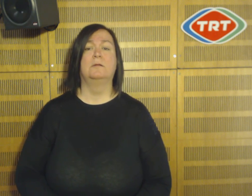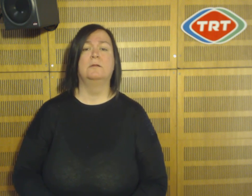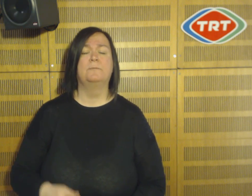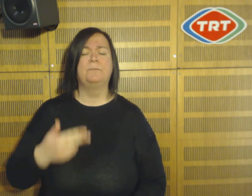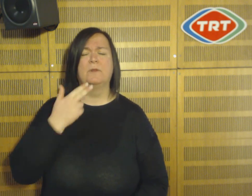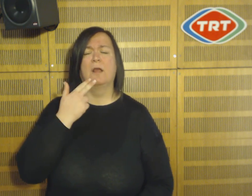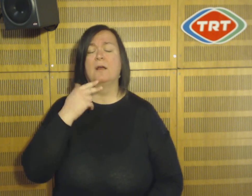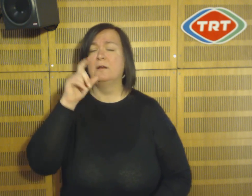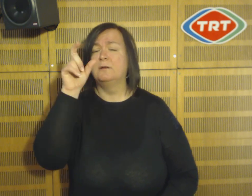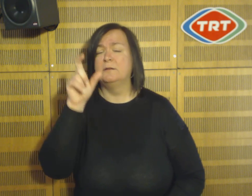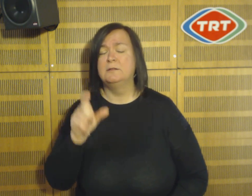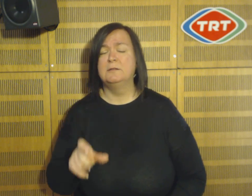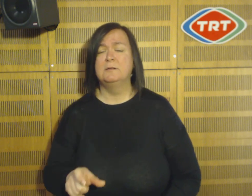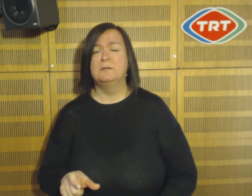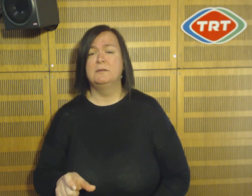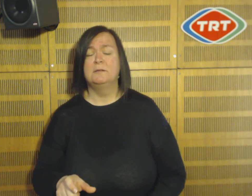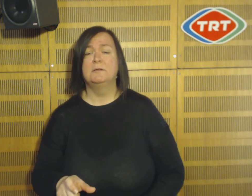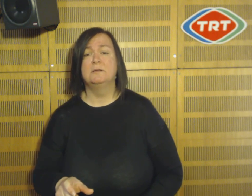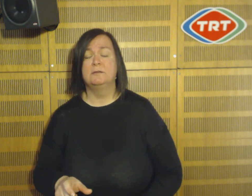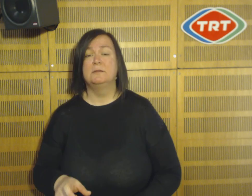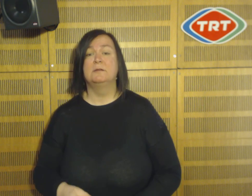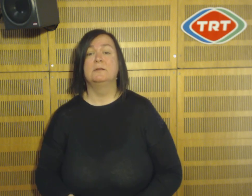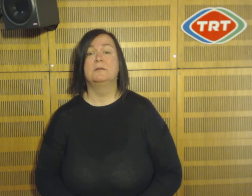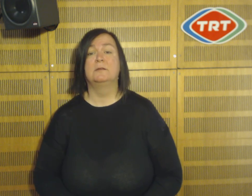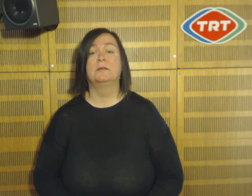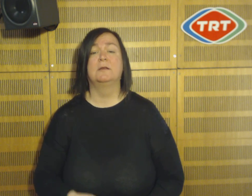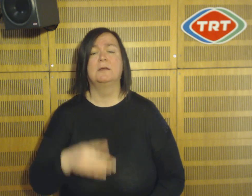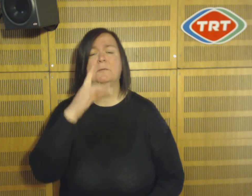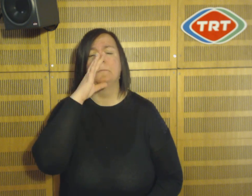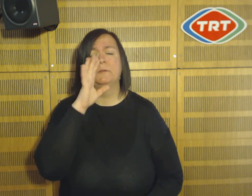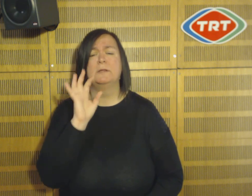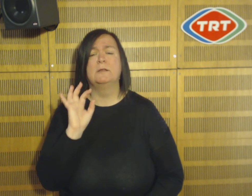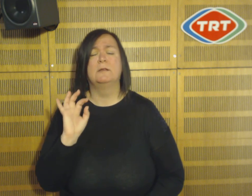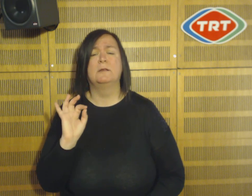efsane kadın kimdi